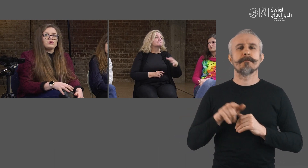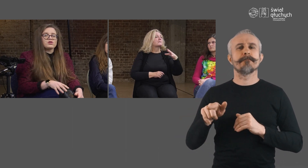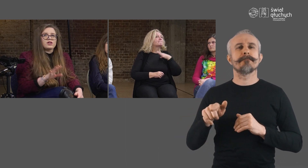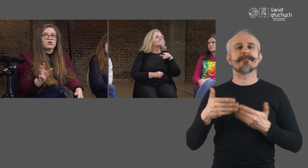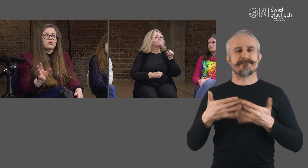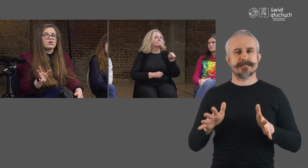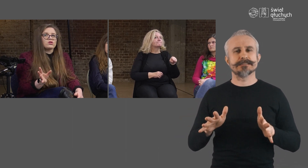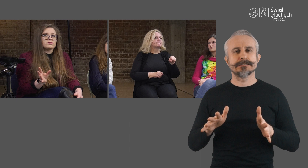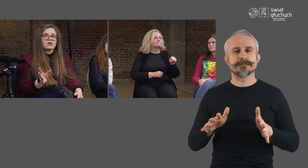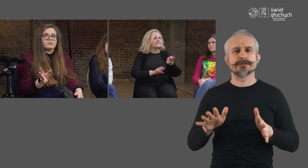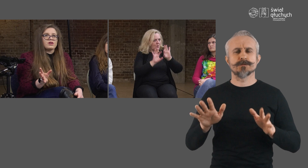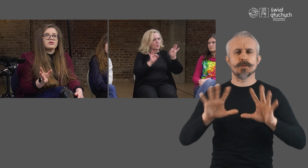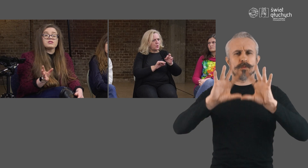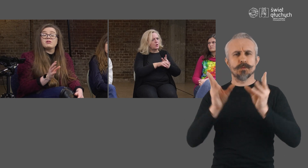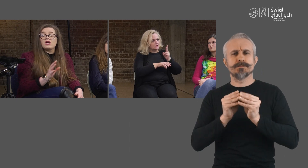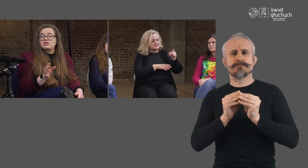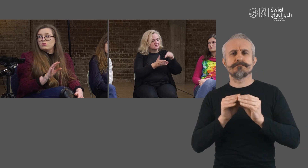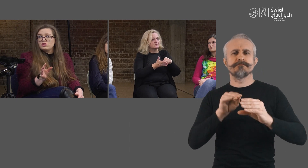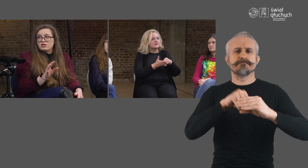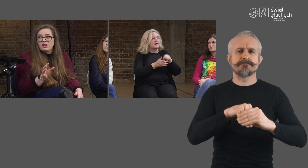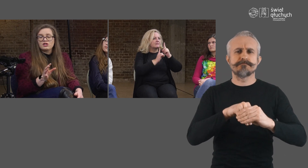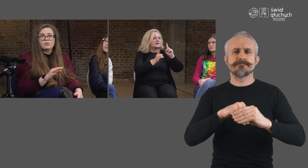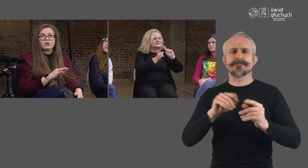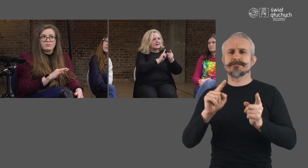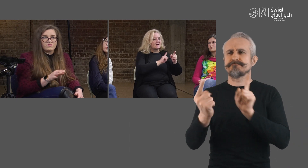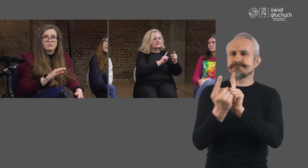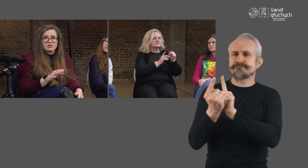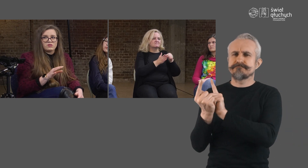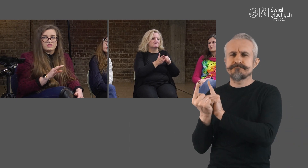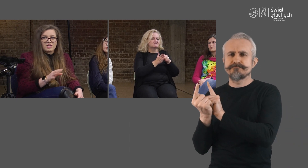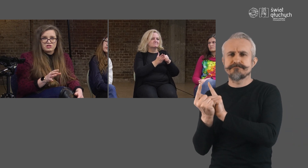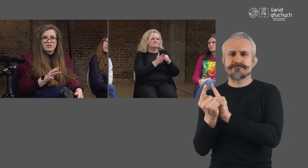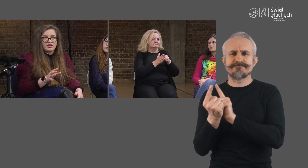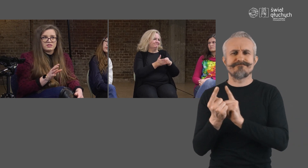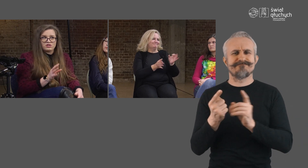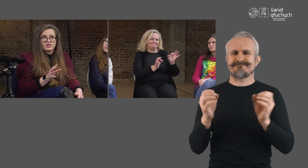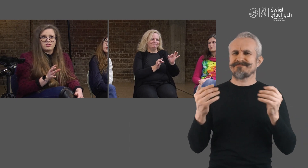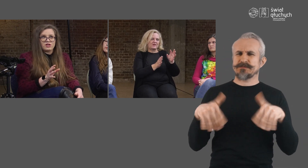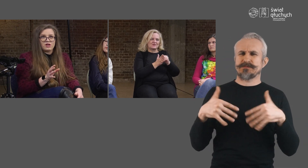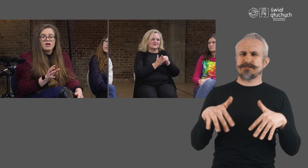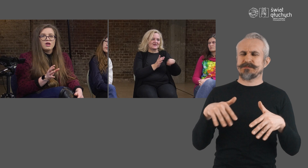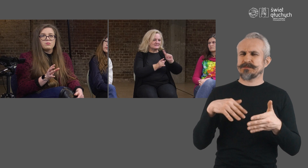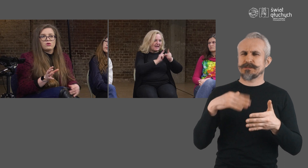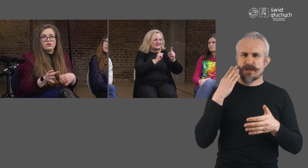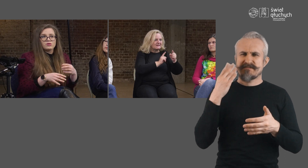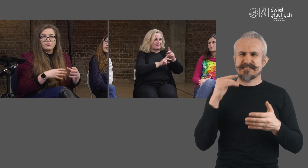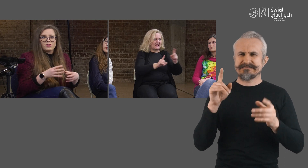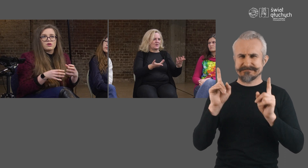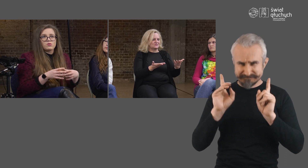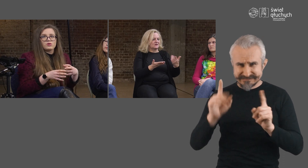był już w tej ogólnodostępnej, zmieniali się nauczyciele i to było naprawdę bardzo straszne dla nas doświadczenie,